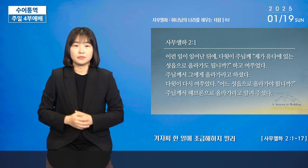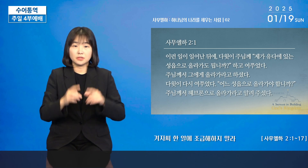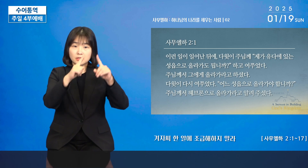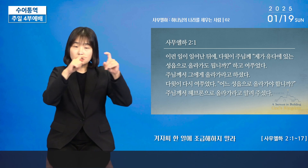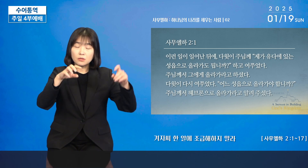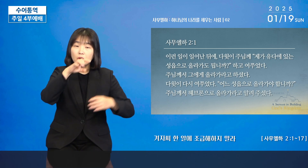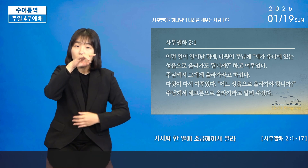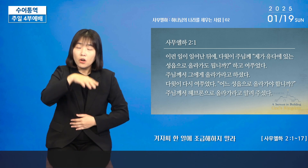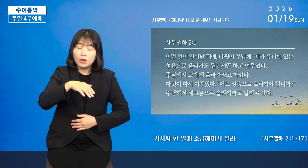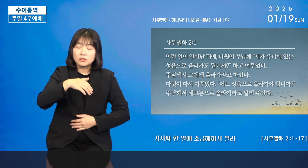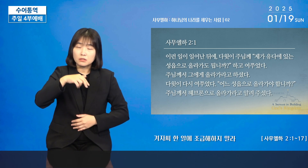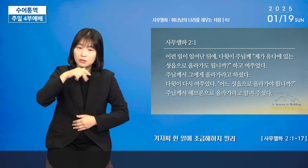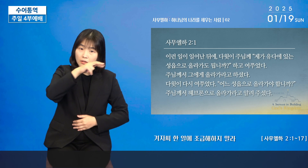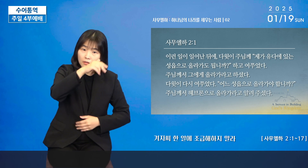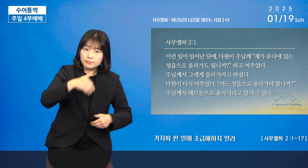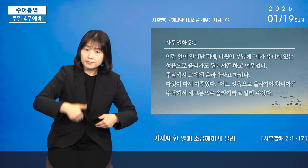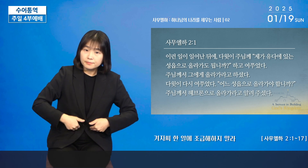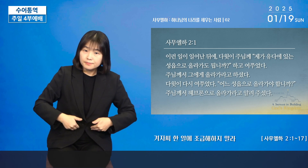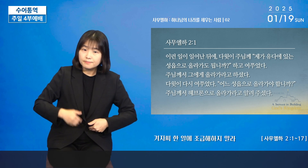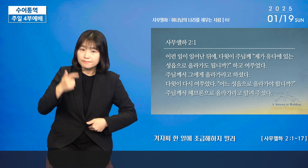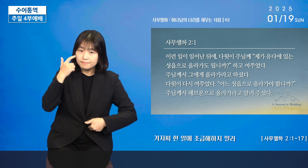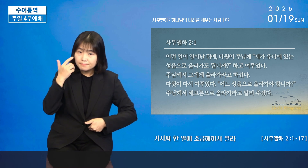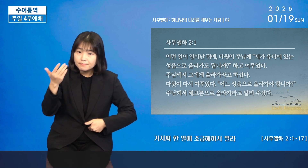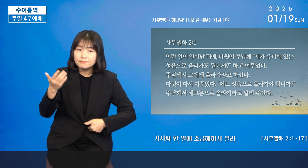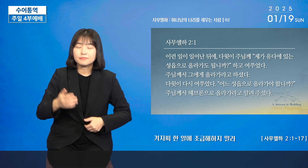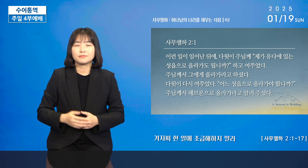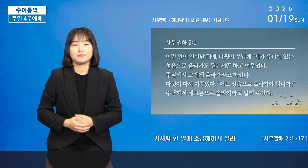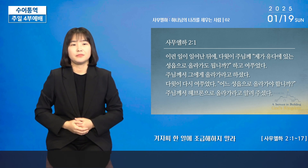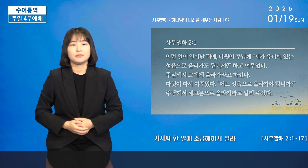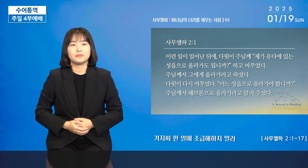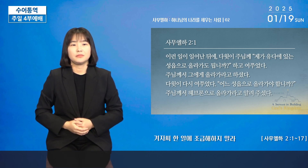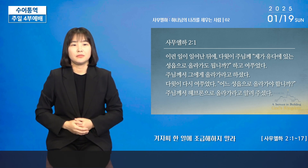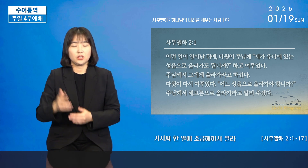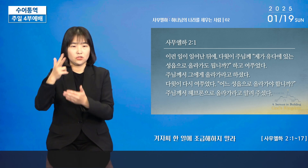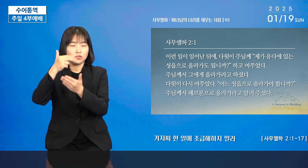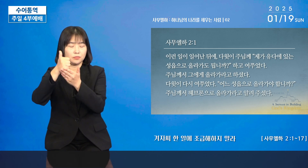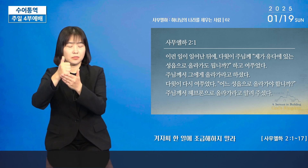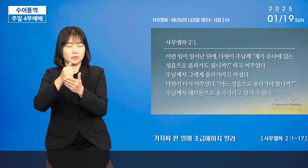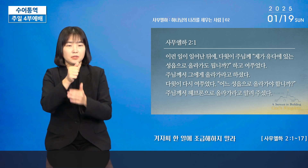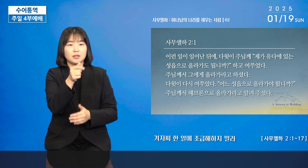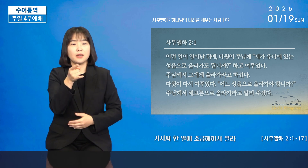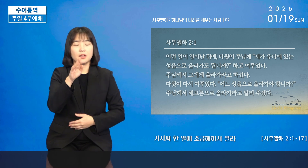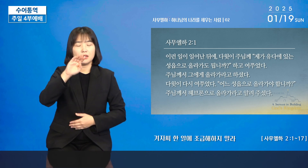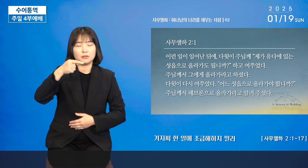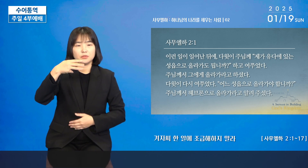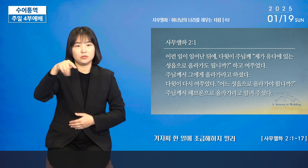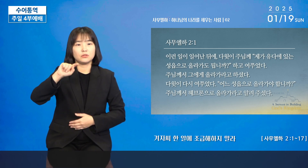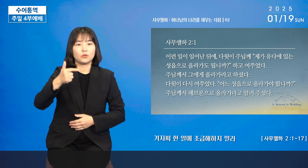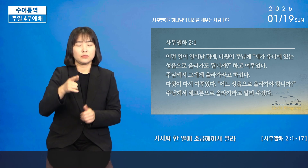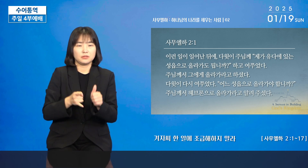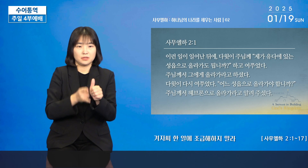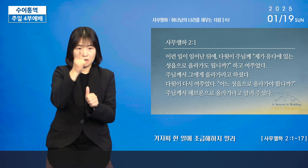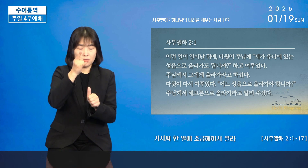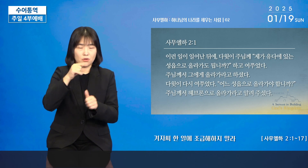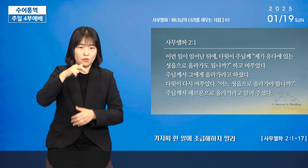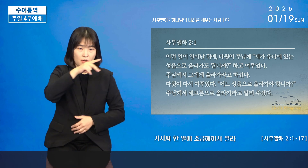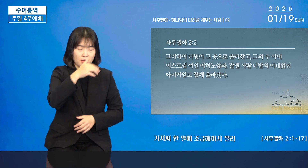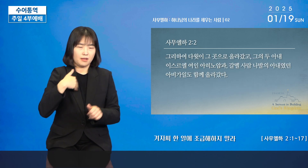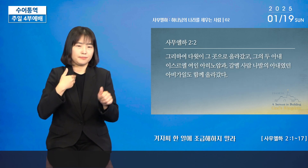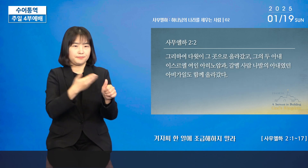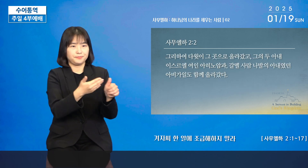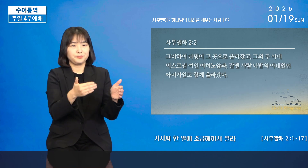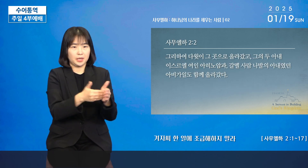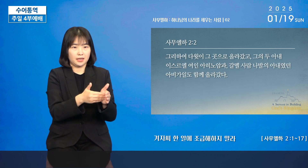여쭈었다. 어느 성읍으로 올라가야 합니까? 주님께서 헤브론으로 올라가라고